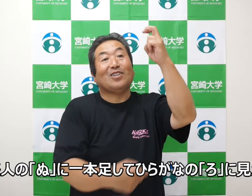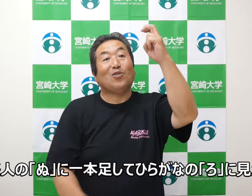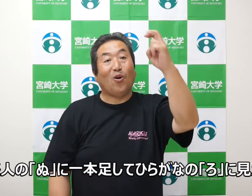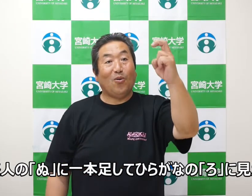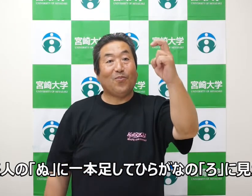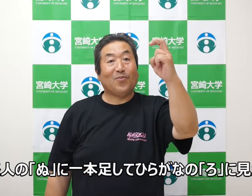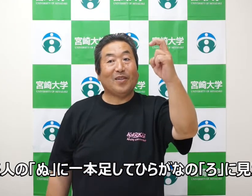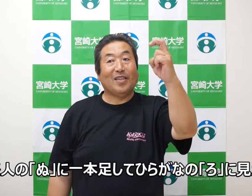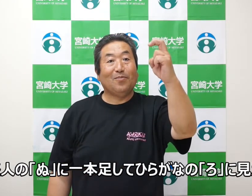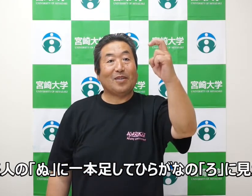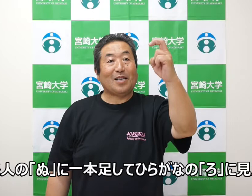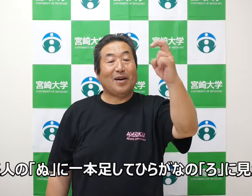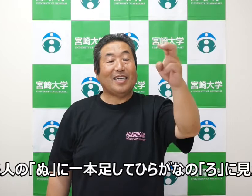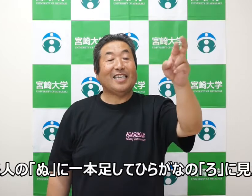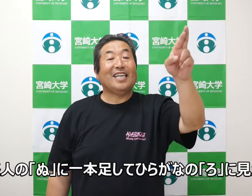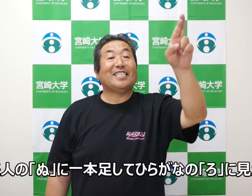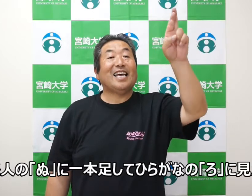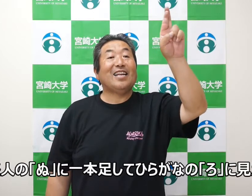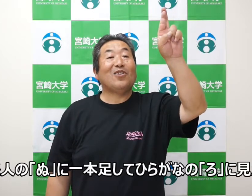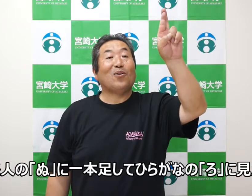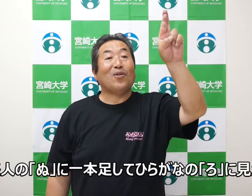ろ。もう一回いきます。螺旋のら、